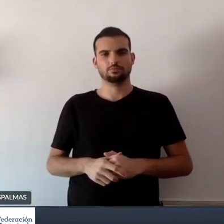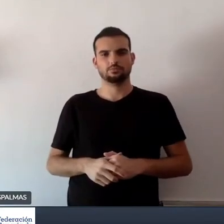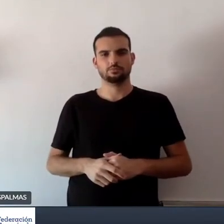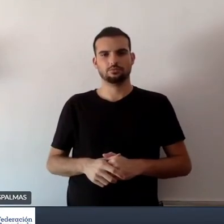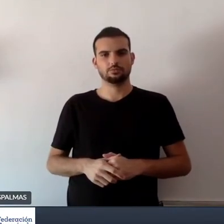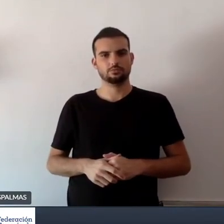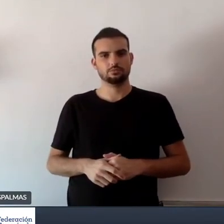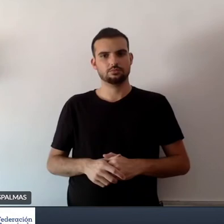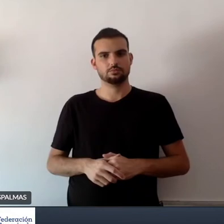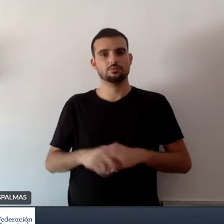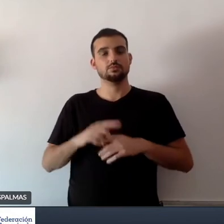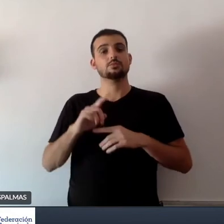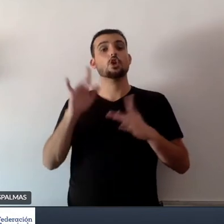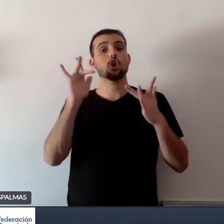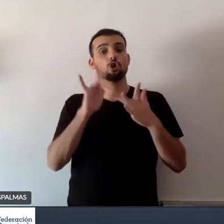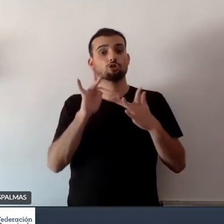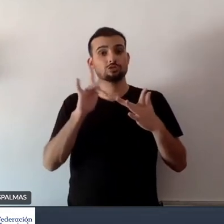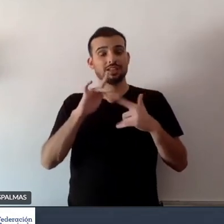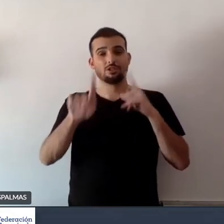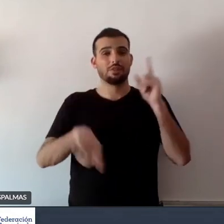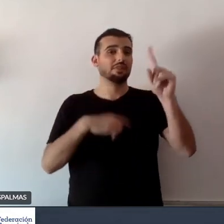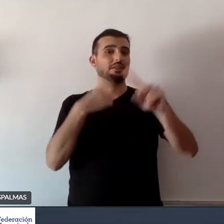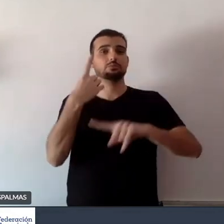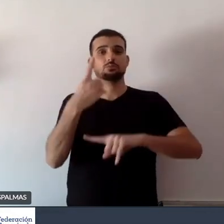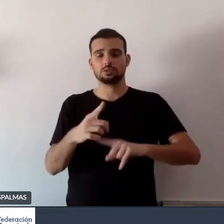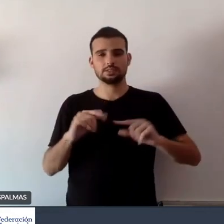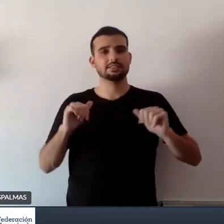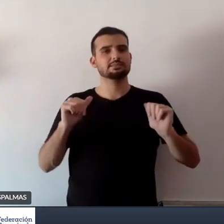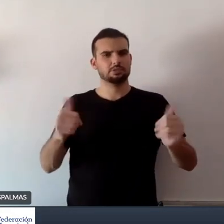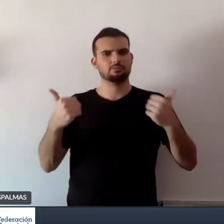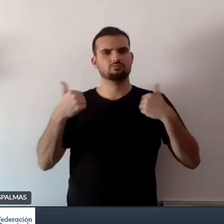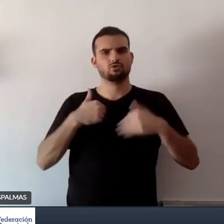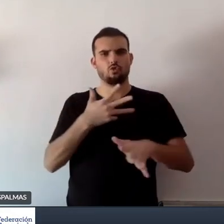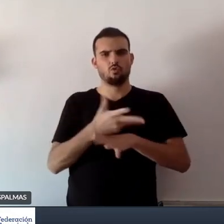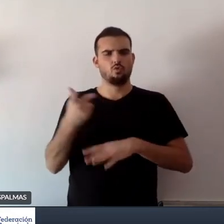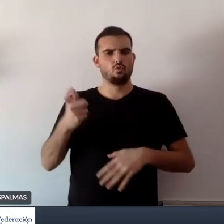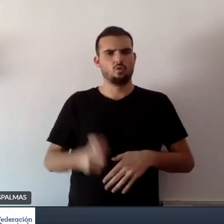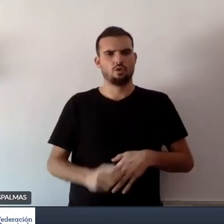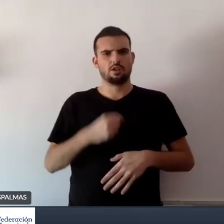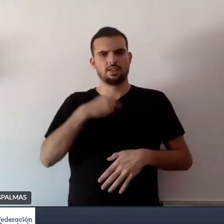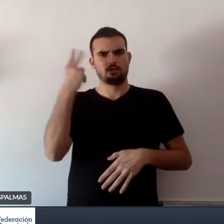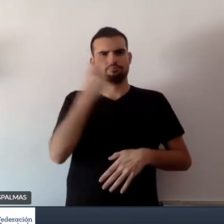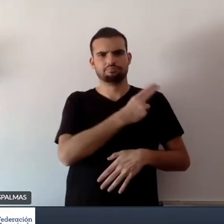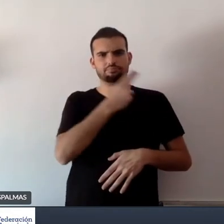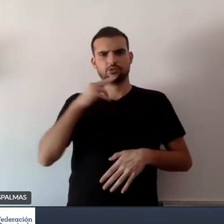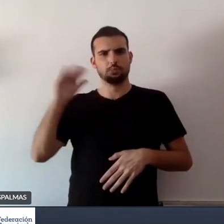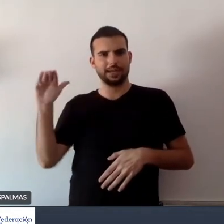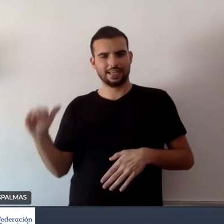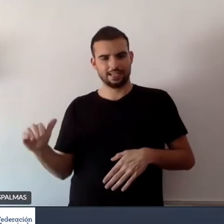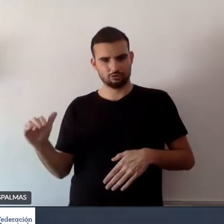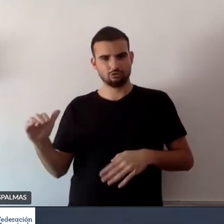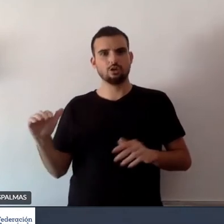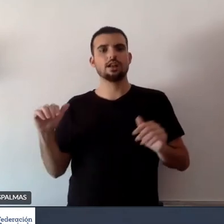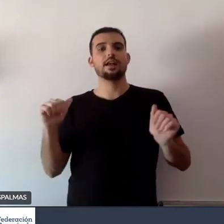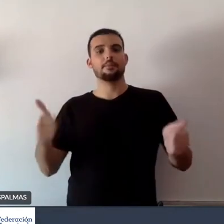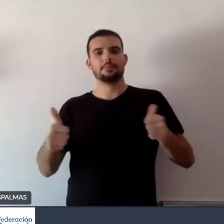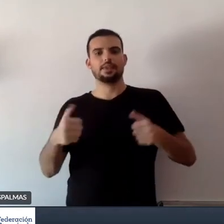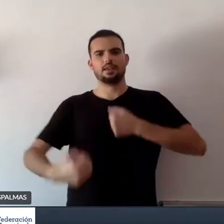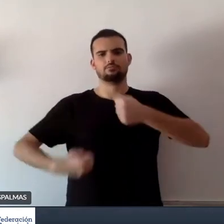Y después del contacto, cuando su jugador ya se compromete con el pequeño, ahora sale en sprint al